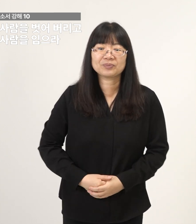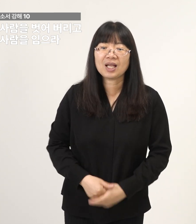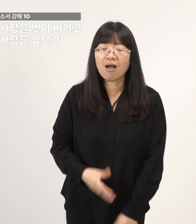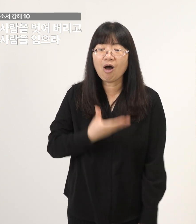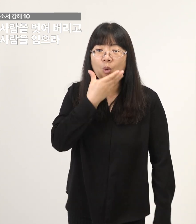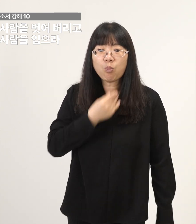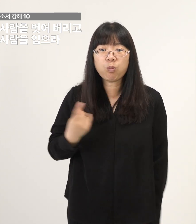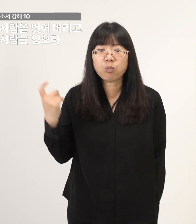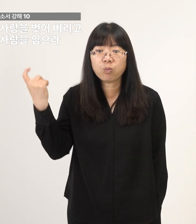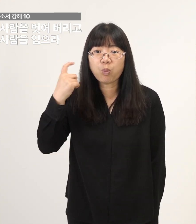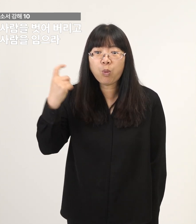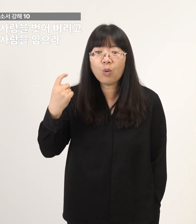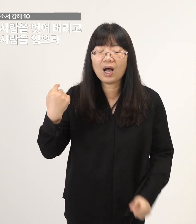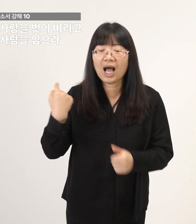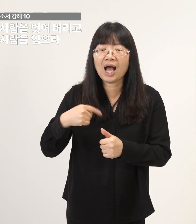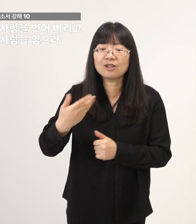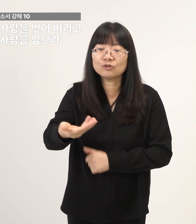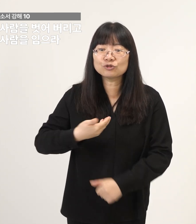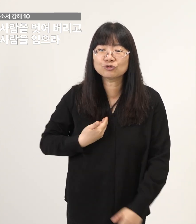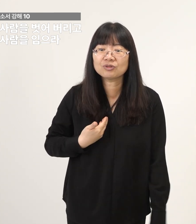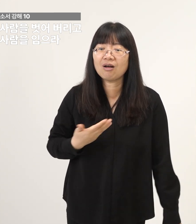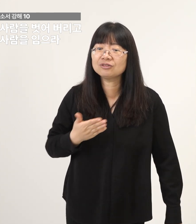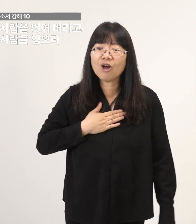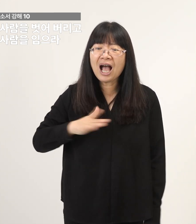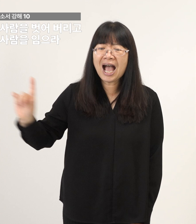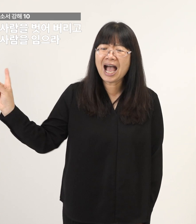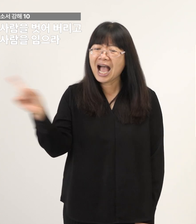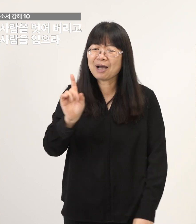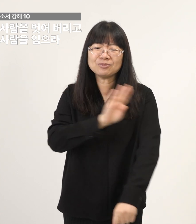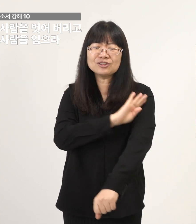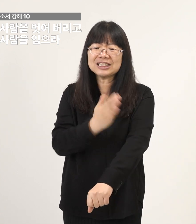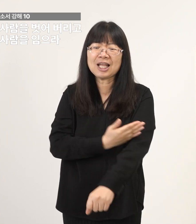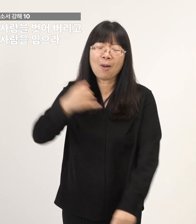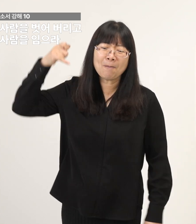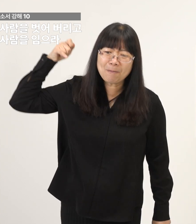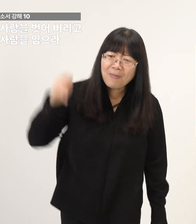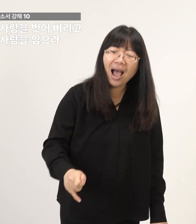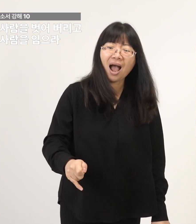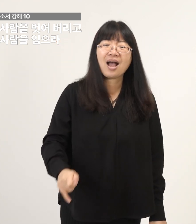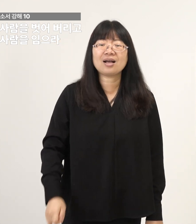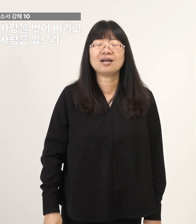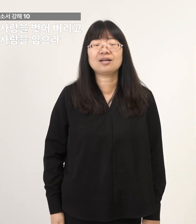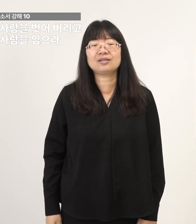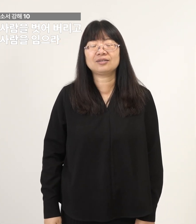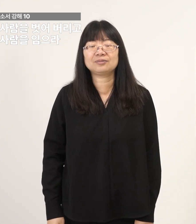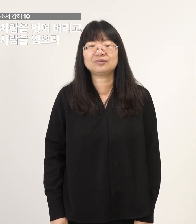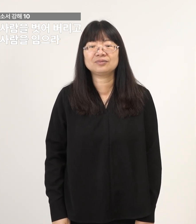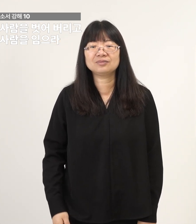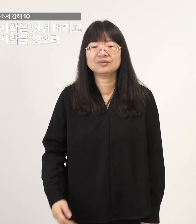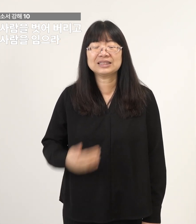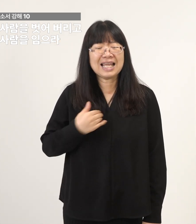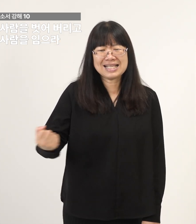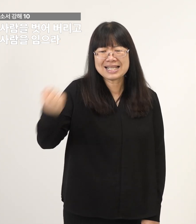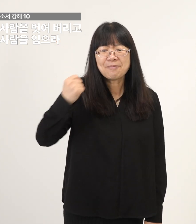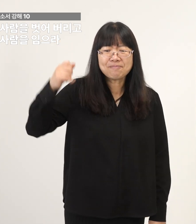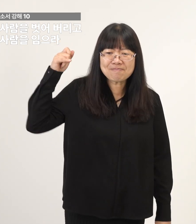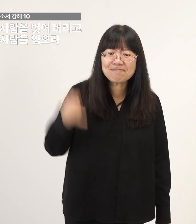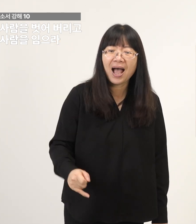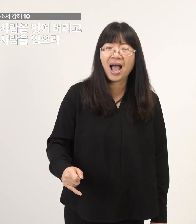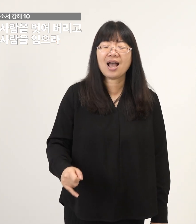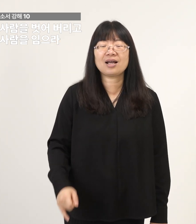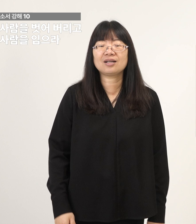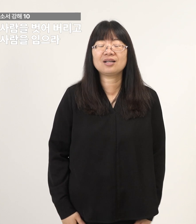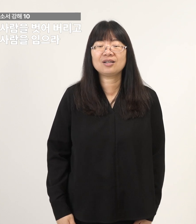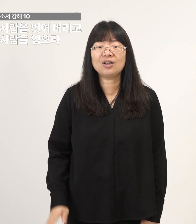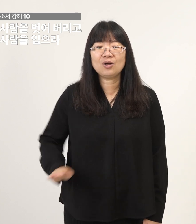복음이 가르치는 것은 내 안에 여지가 없다. 두 번째, 우리의